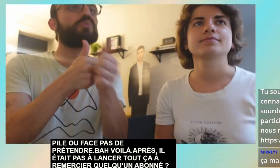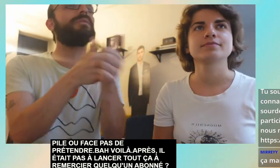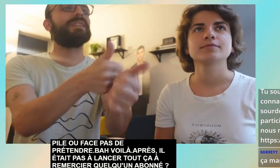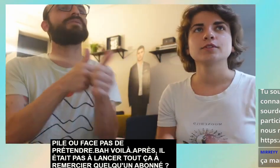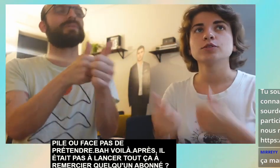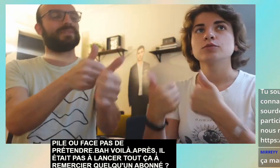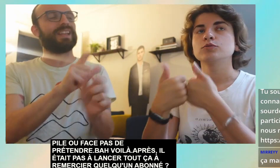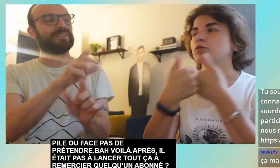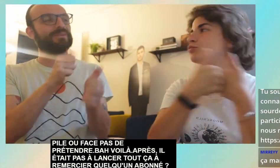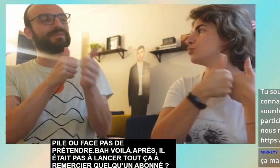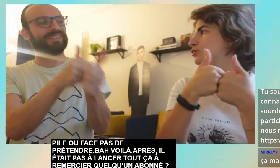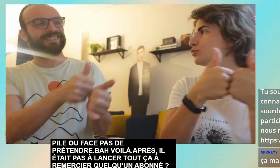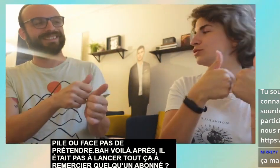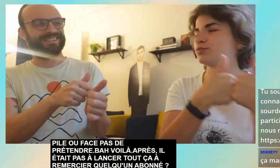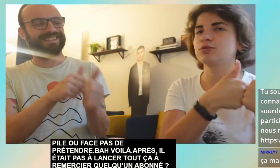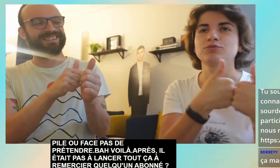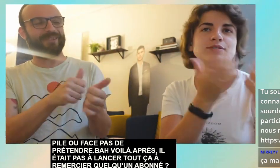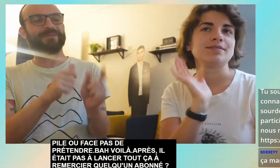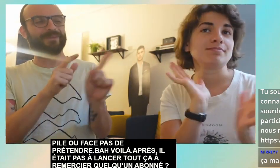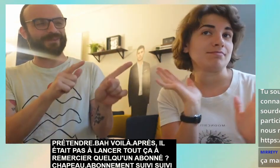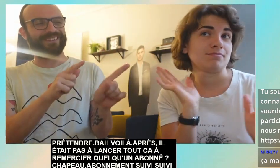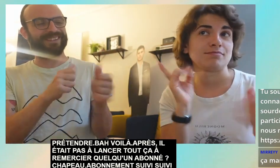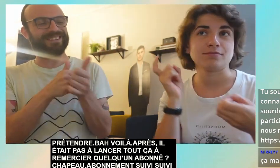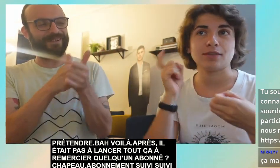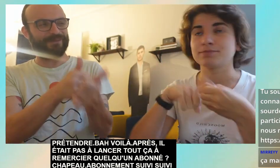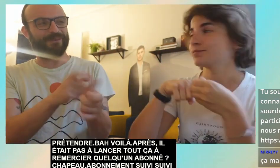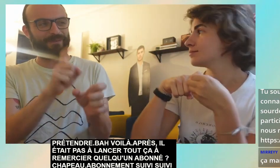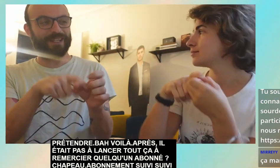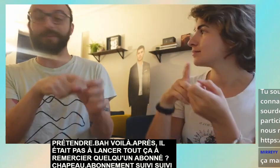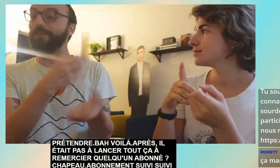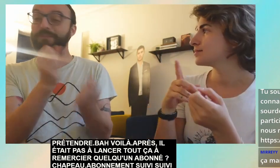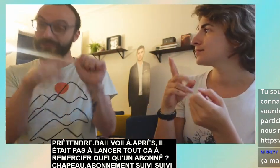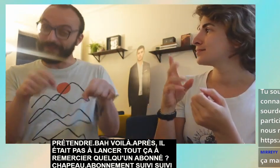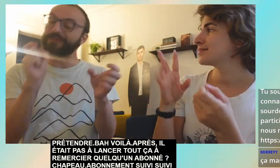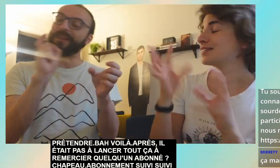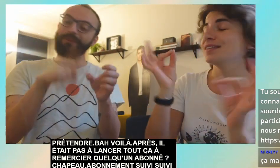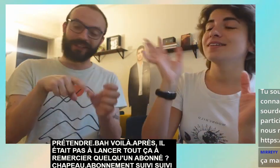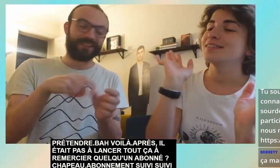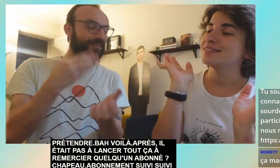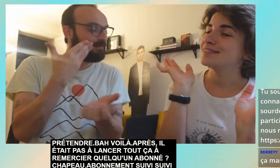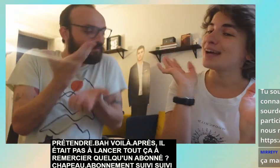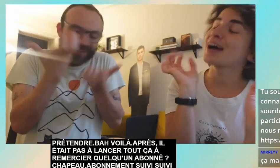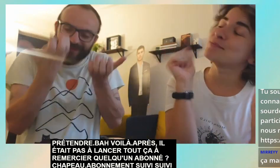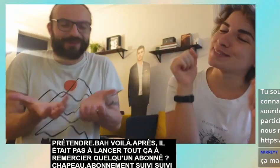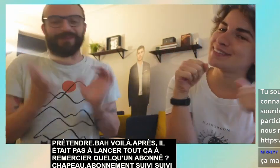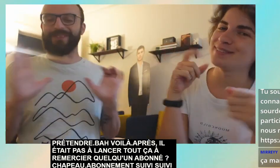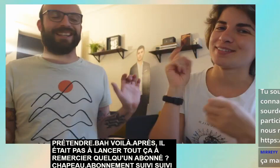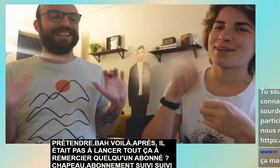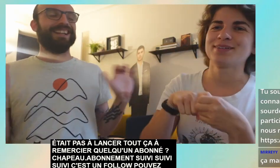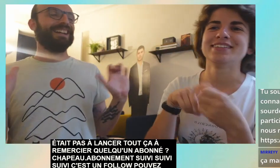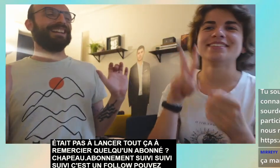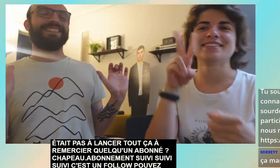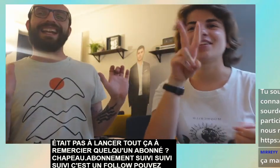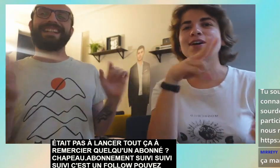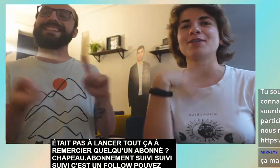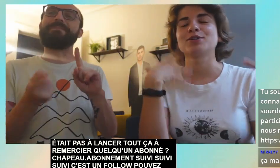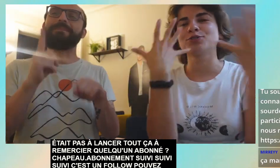Suivi. C'est un follow. C'est un follow. Pas un abonnement. Vous pouvez vous abonner. Ah, possible, vous abonner. Voilà. C'est